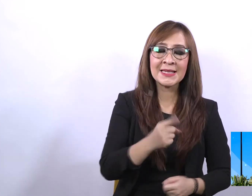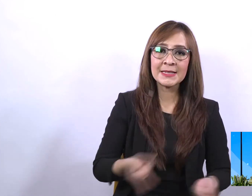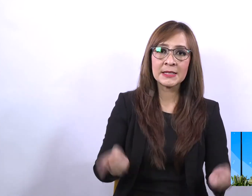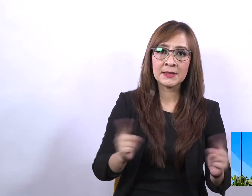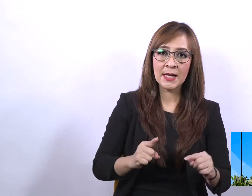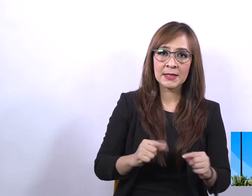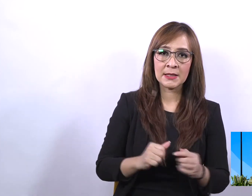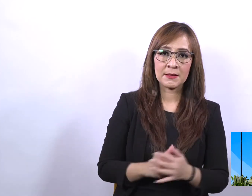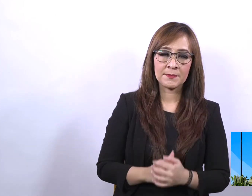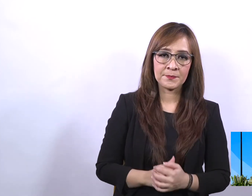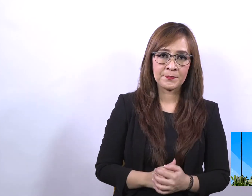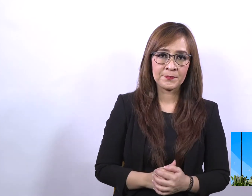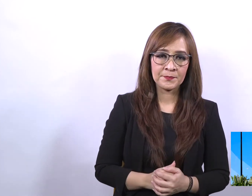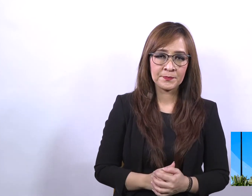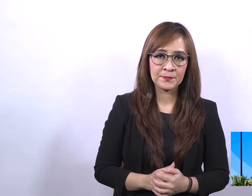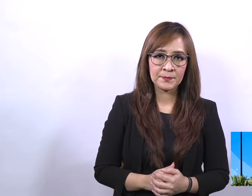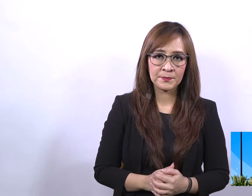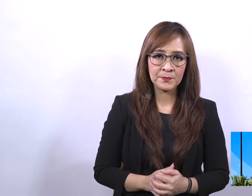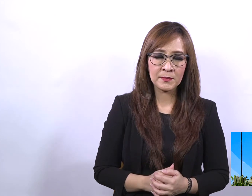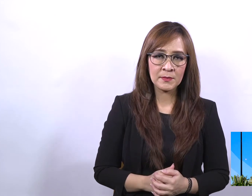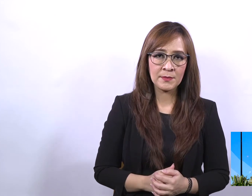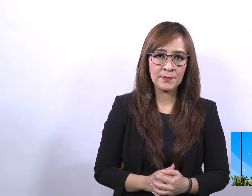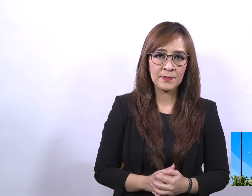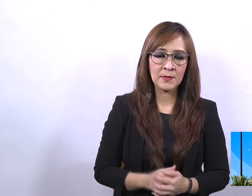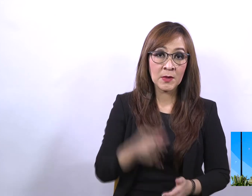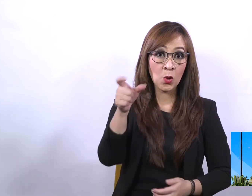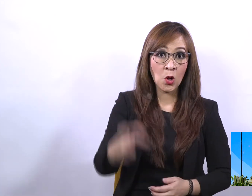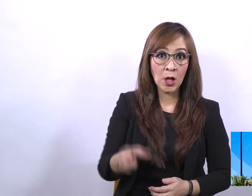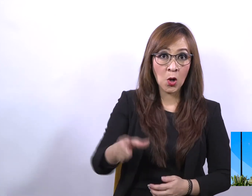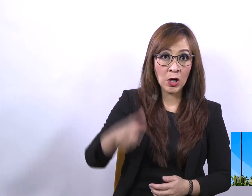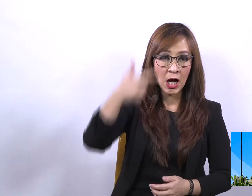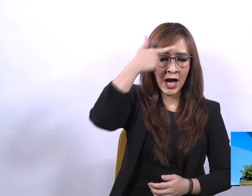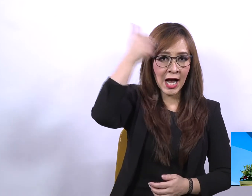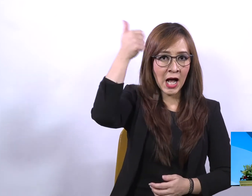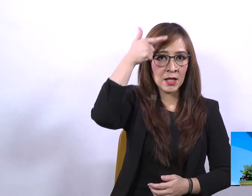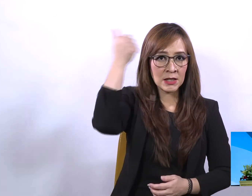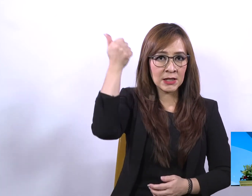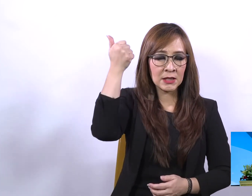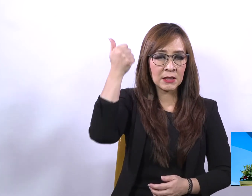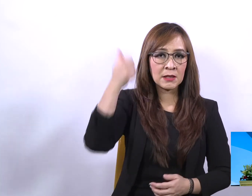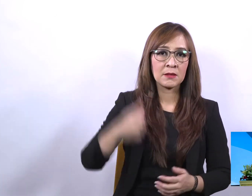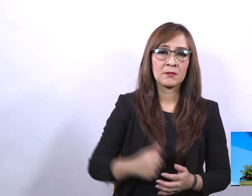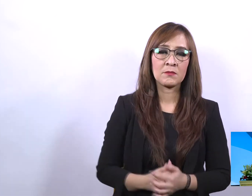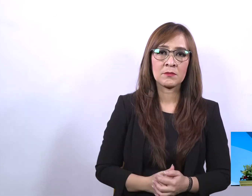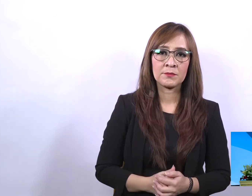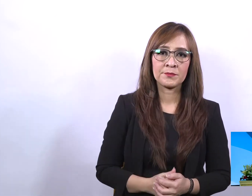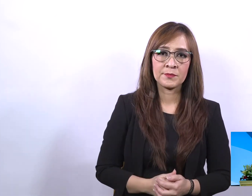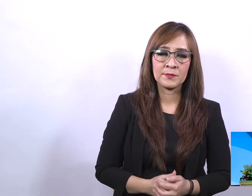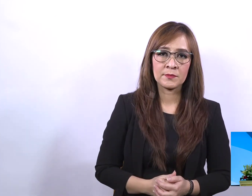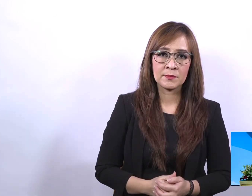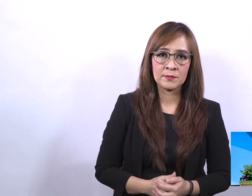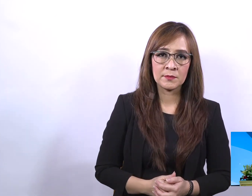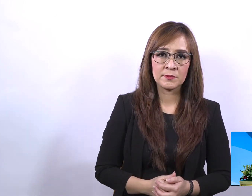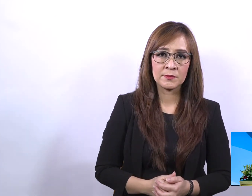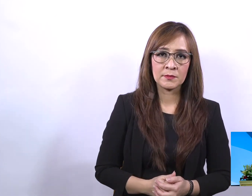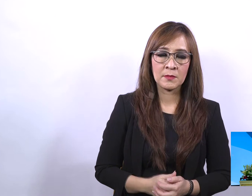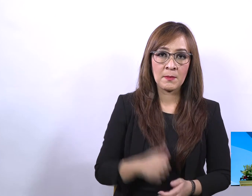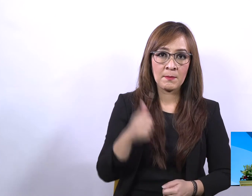politisi Hai orang-orang ahli Hai para provokator